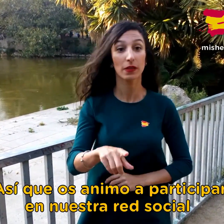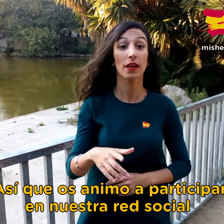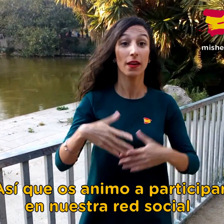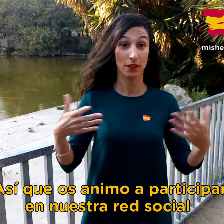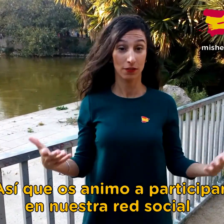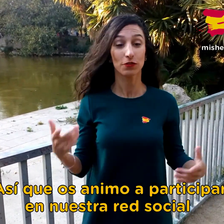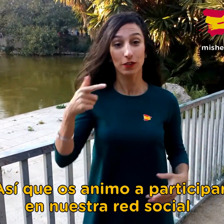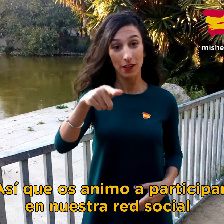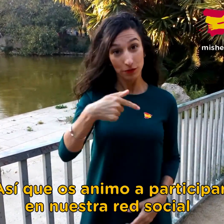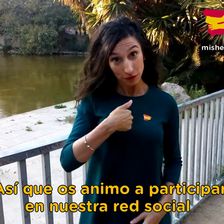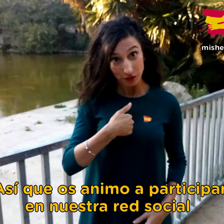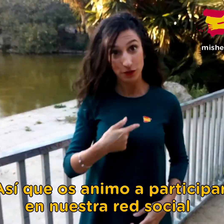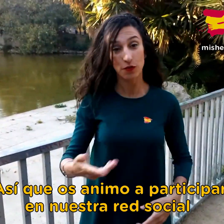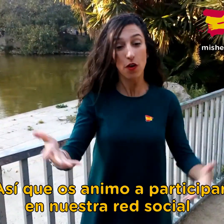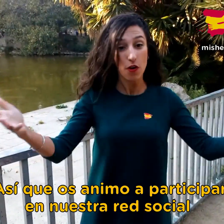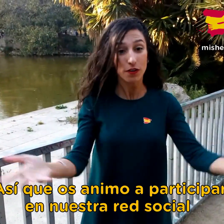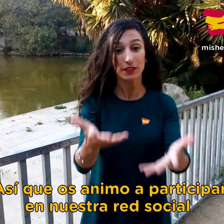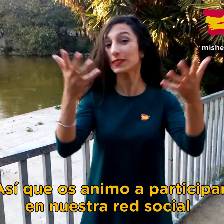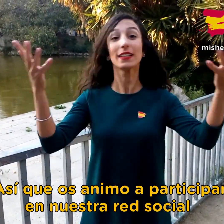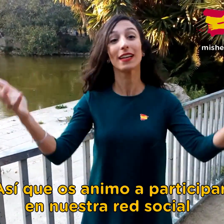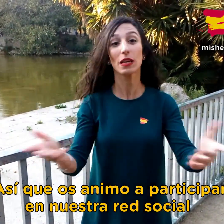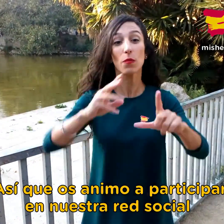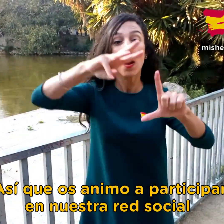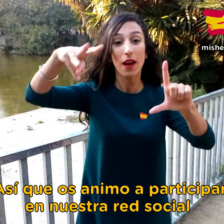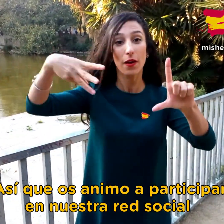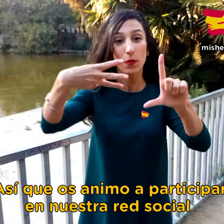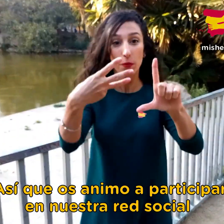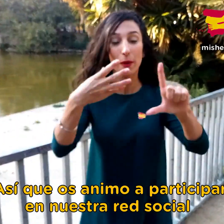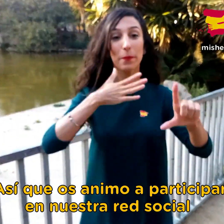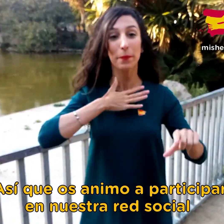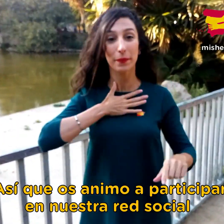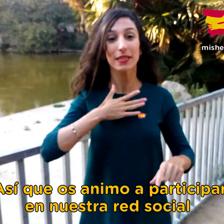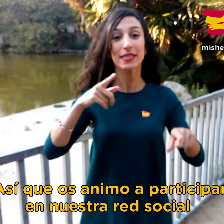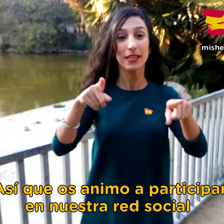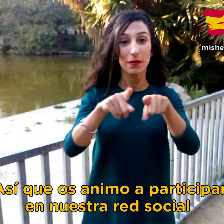Así que os animo a participar en nuestra red social